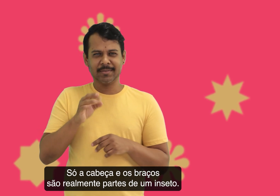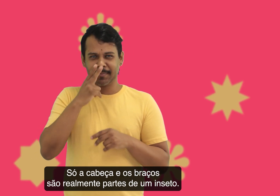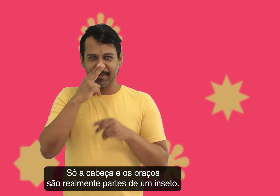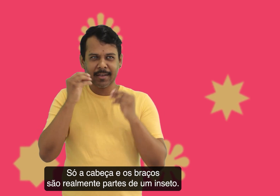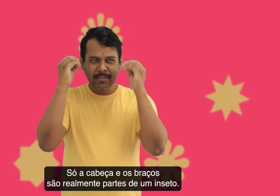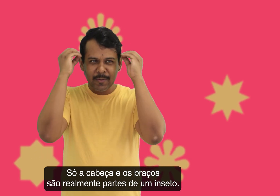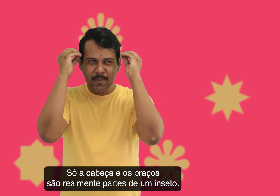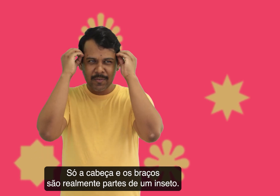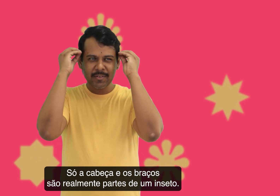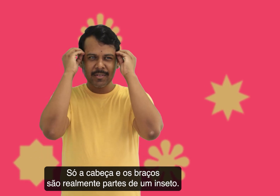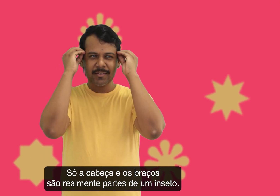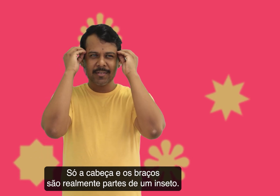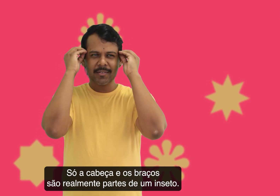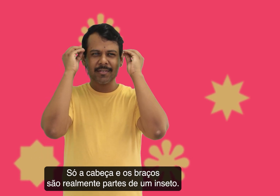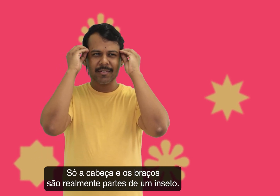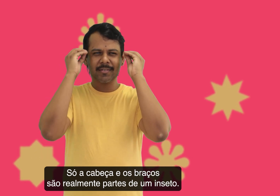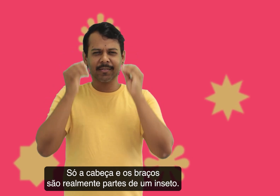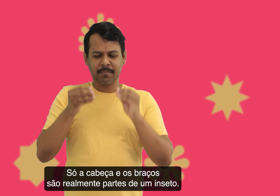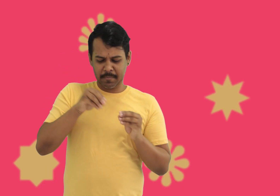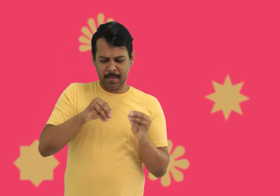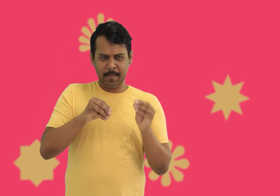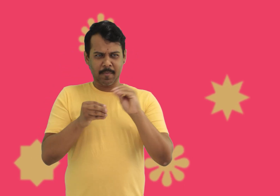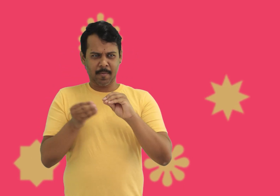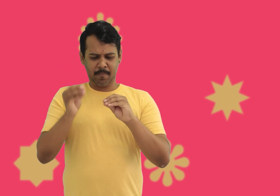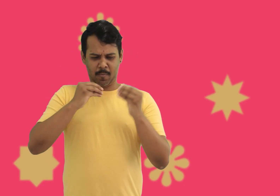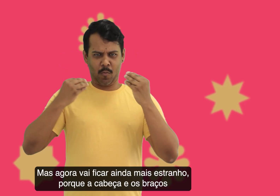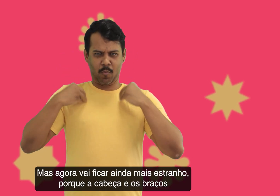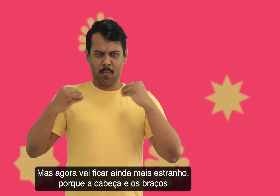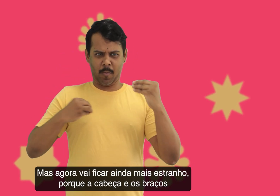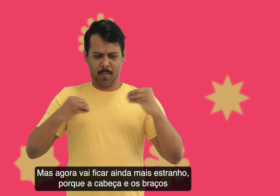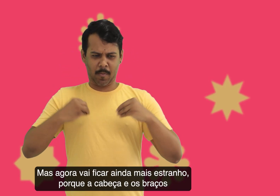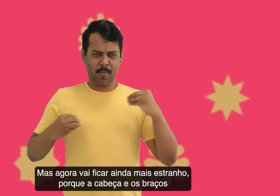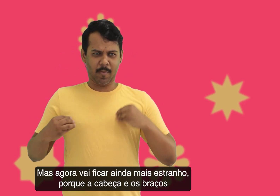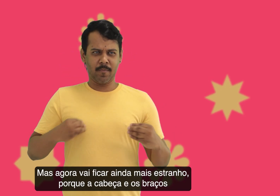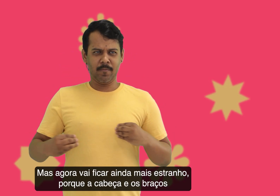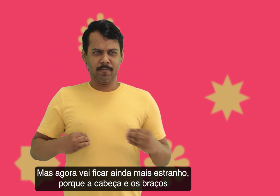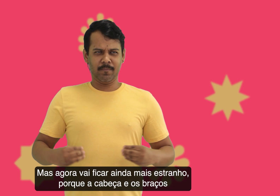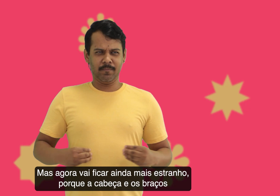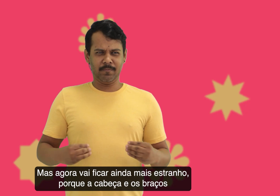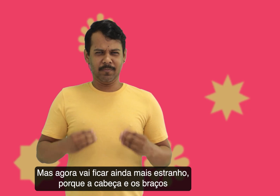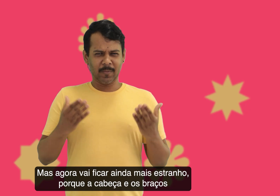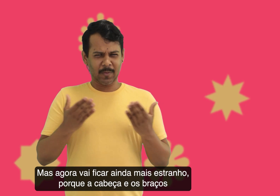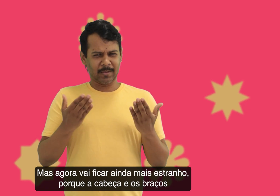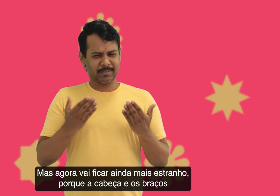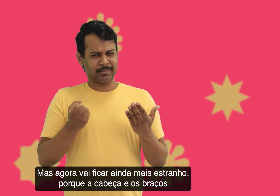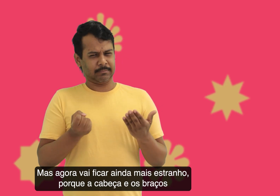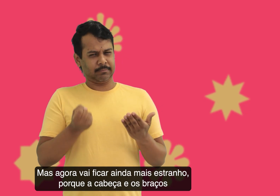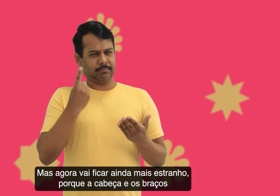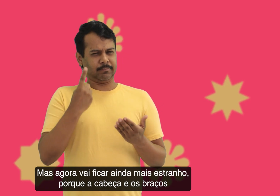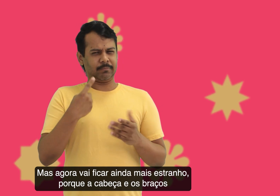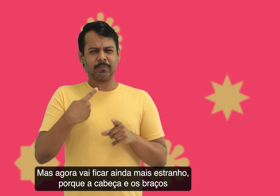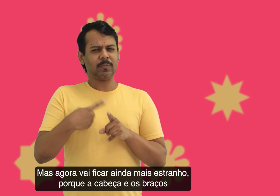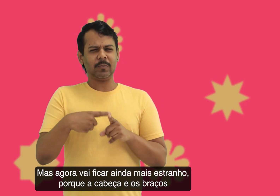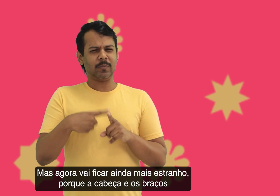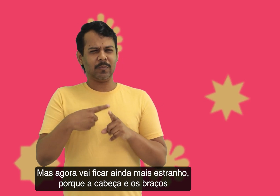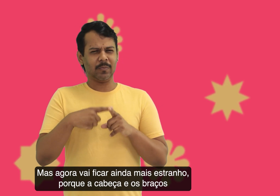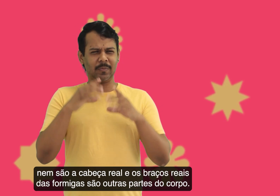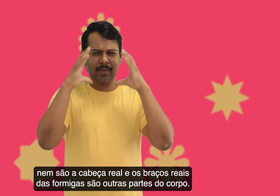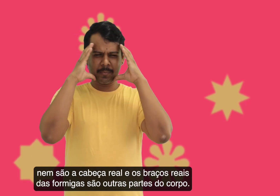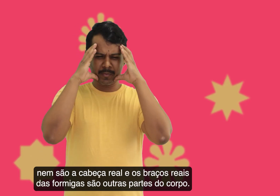os braços são realmente partes de um inseto. Mas agora vai ficar ainda mais estranho, porque a cabeça e os braços nem